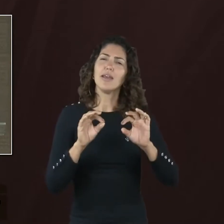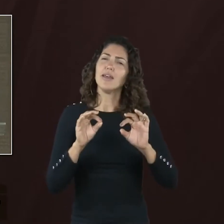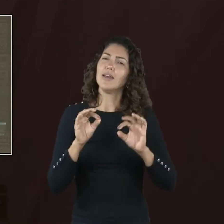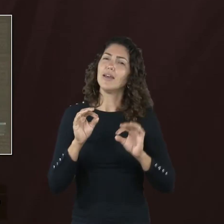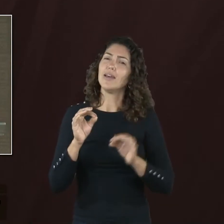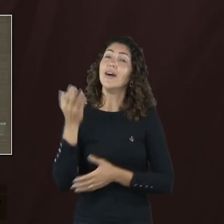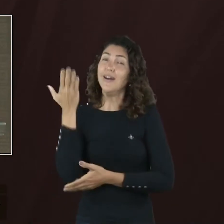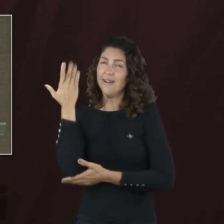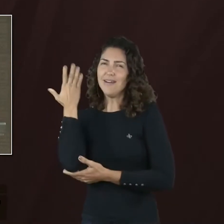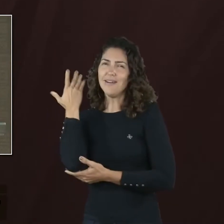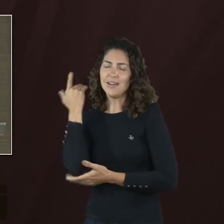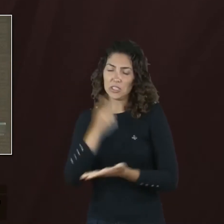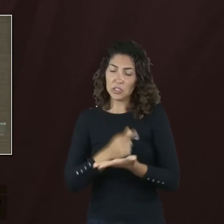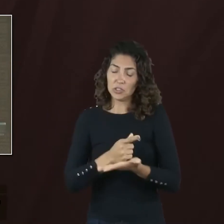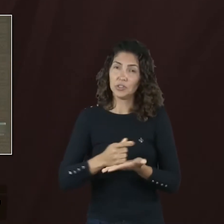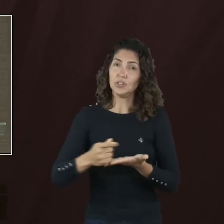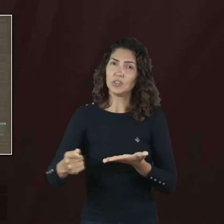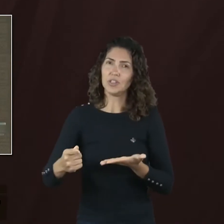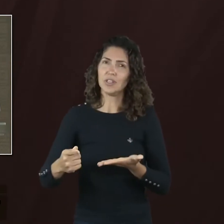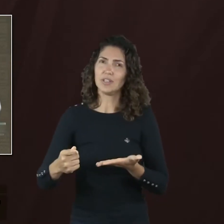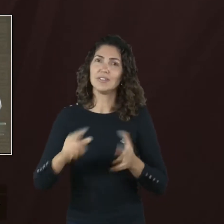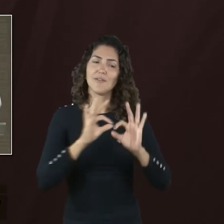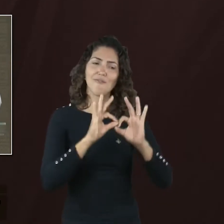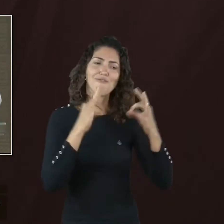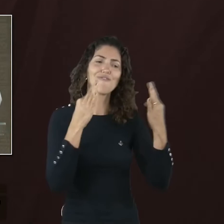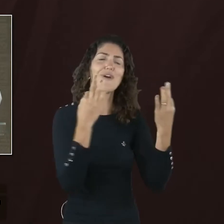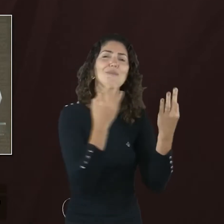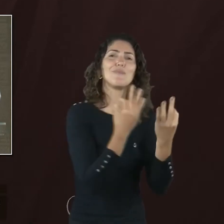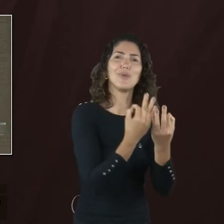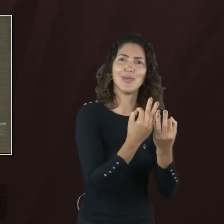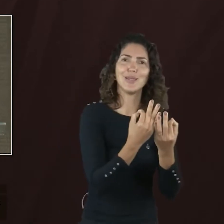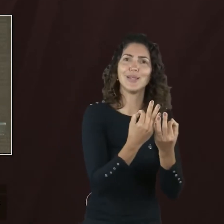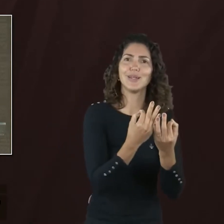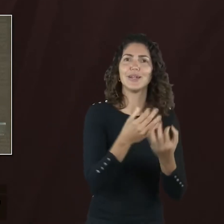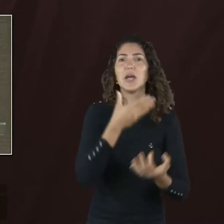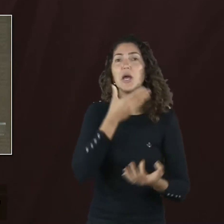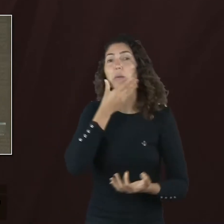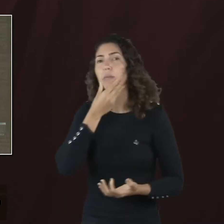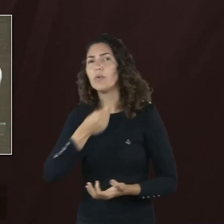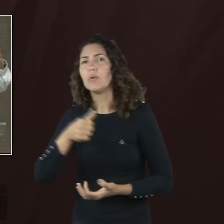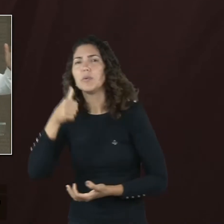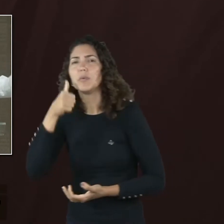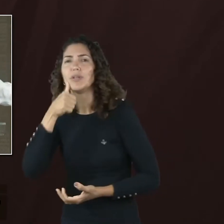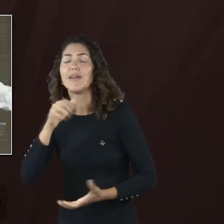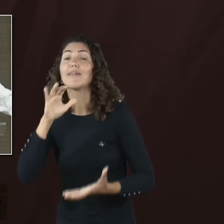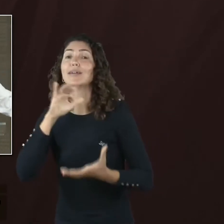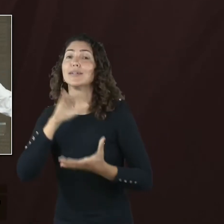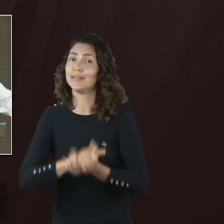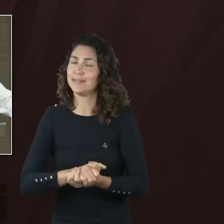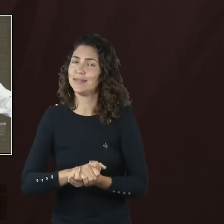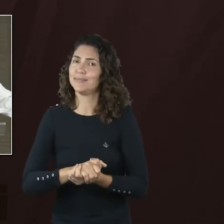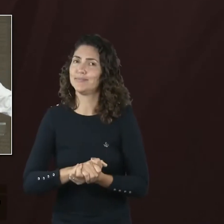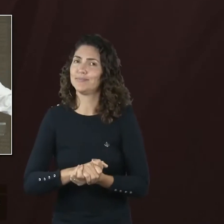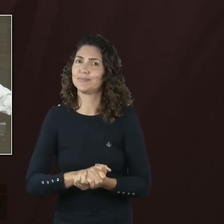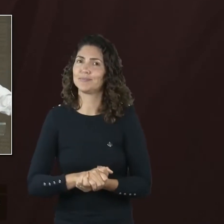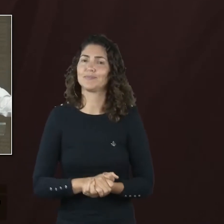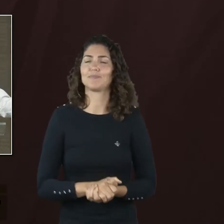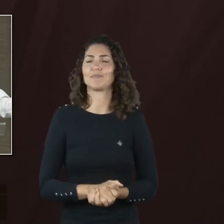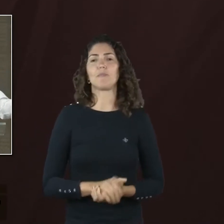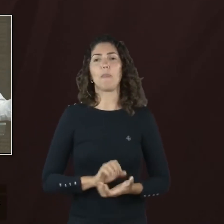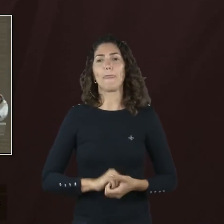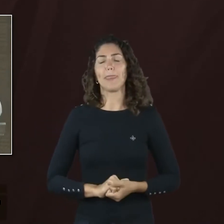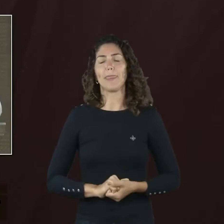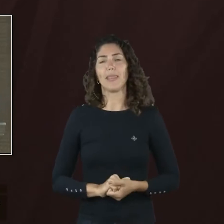por quê? Porque Deus havia pedido para Adão dar nome para todos os animais. E na